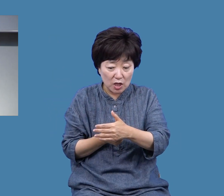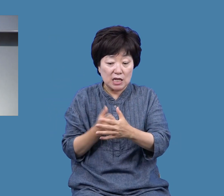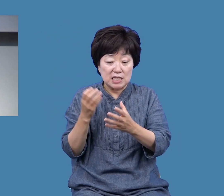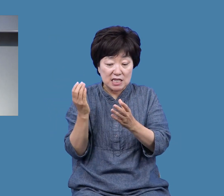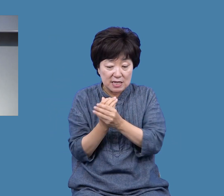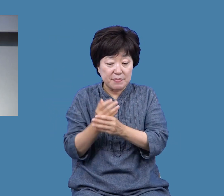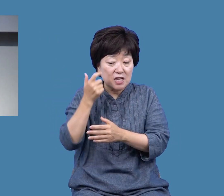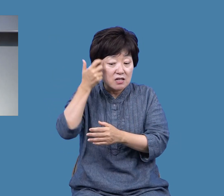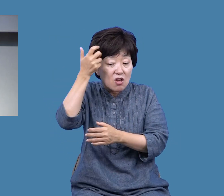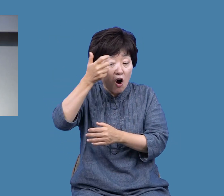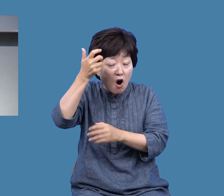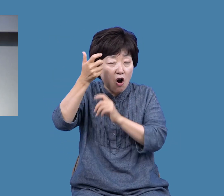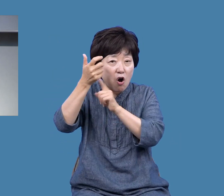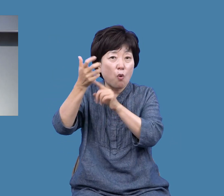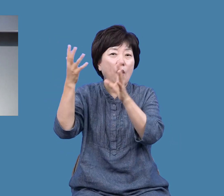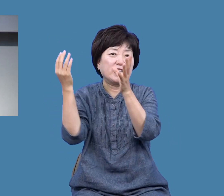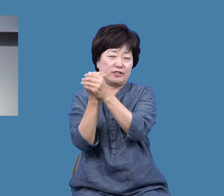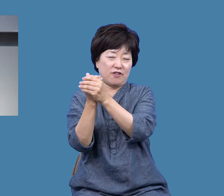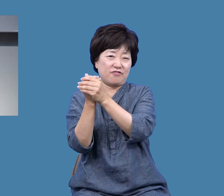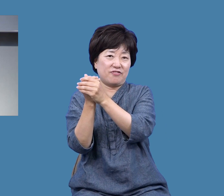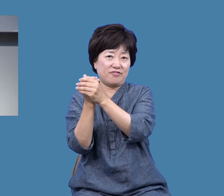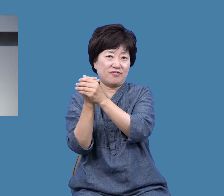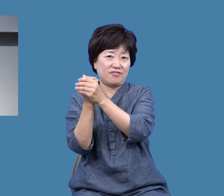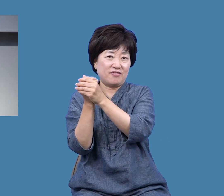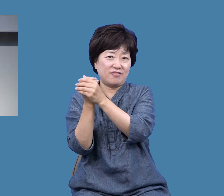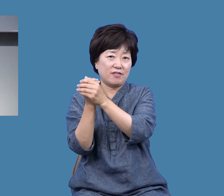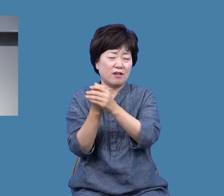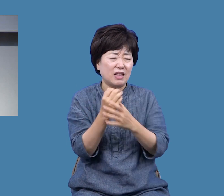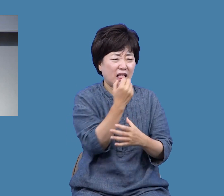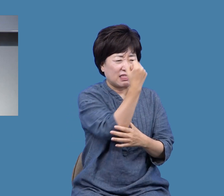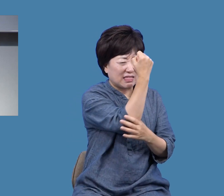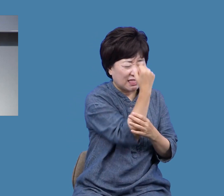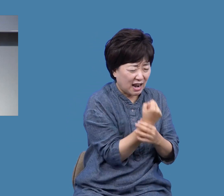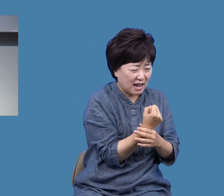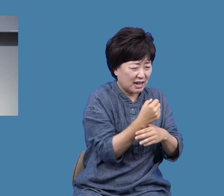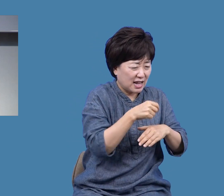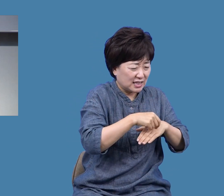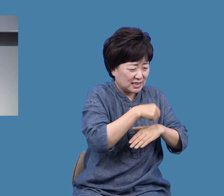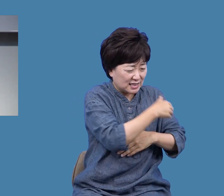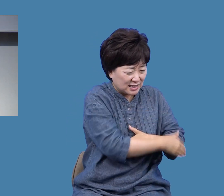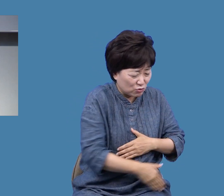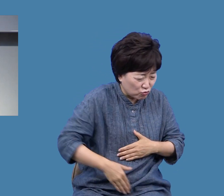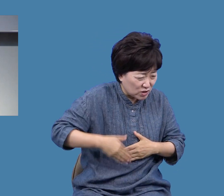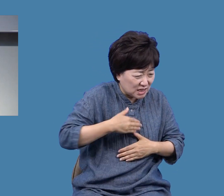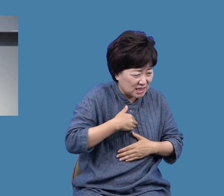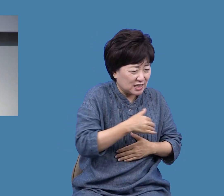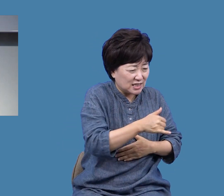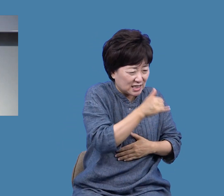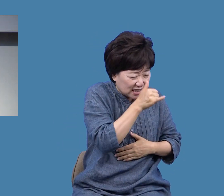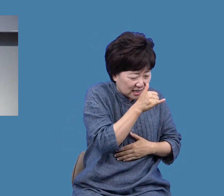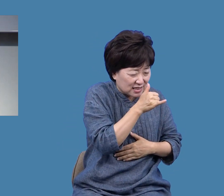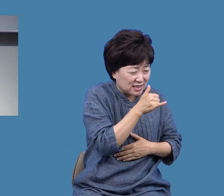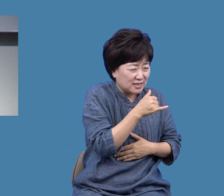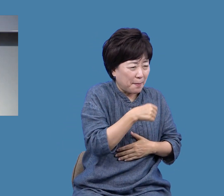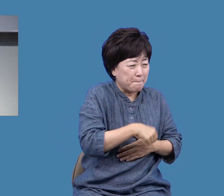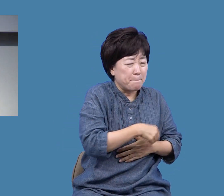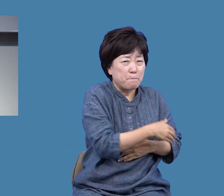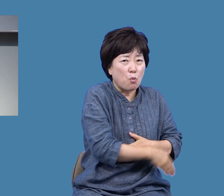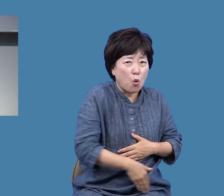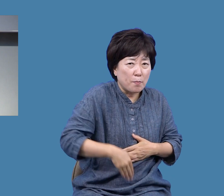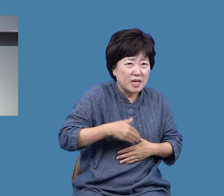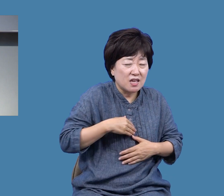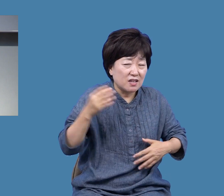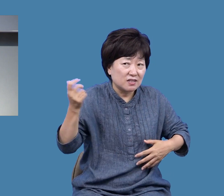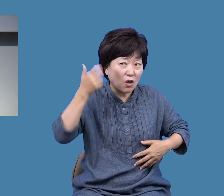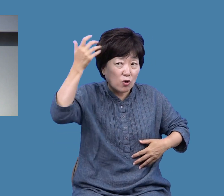완전해졌어. 그런데 우리 타락한 세상 속에 있던 이 몸이요, 이 성령의 생각과 계속